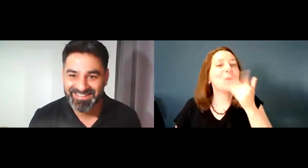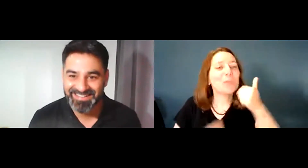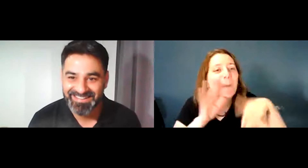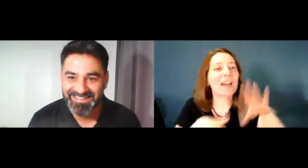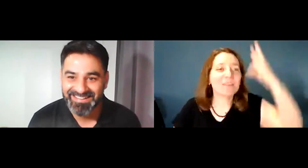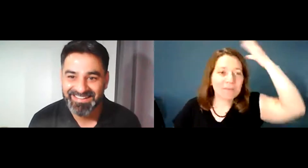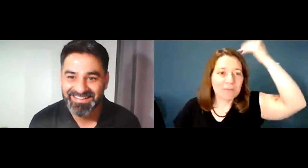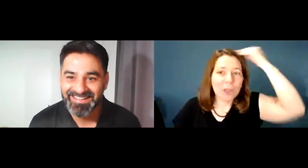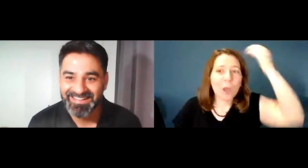siempre.